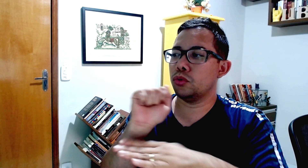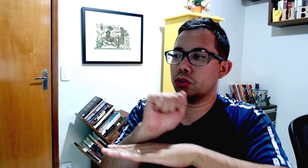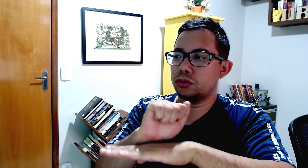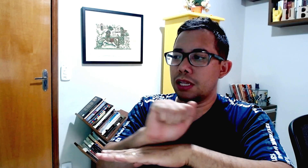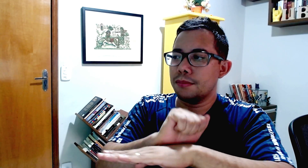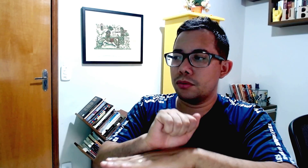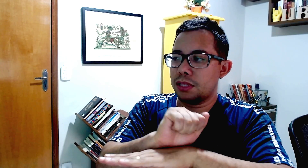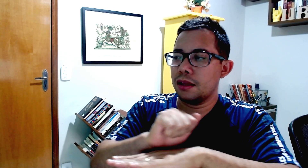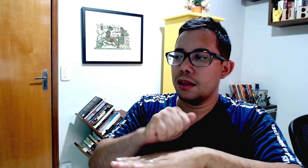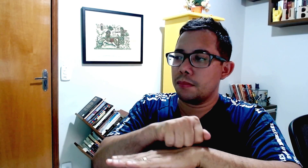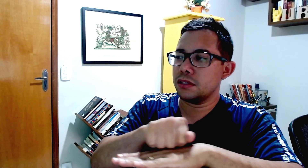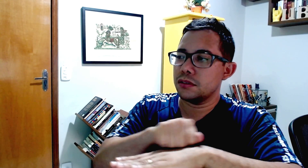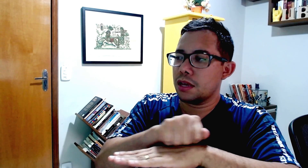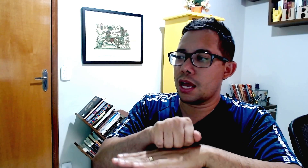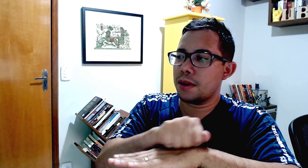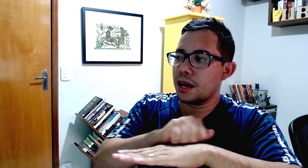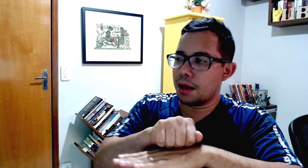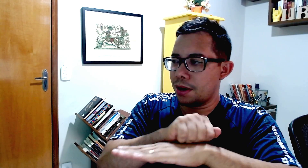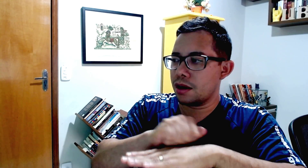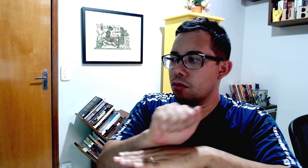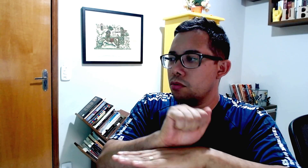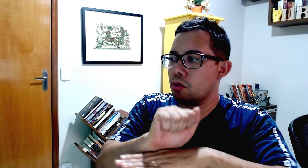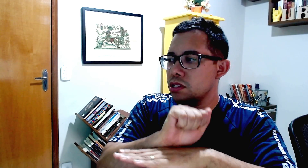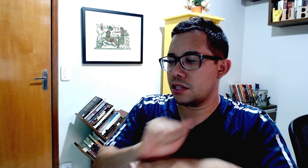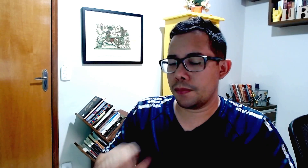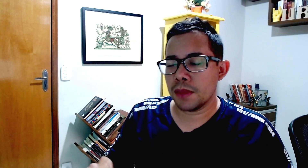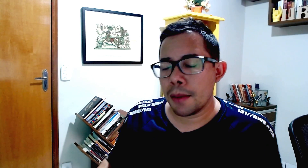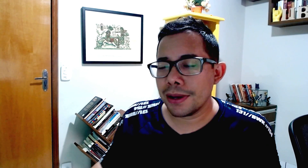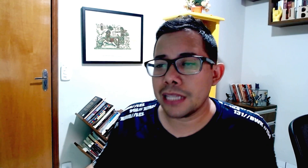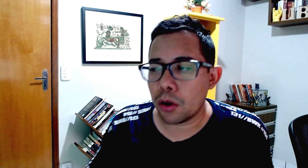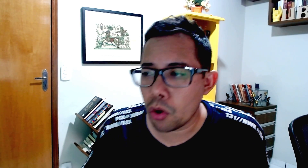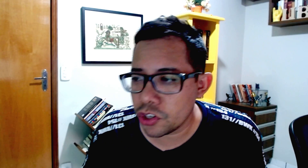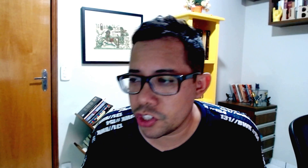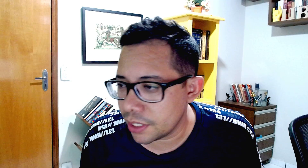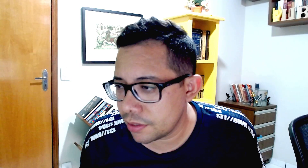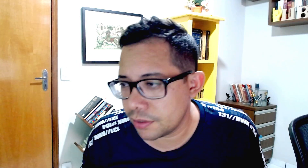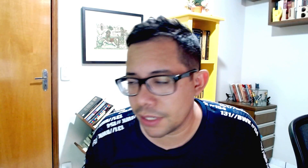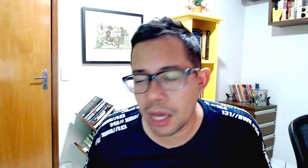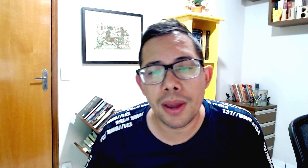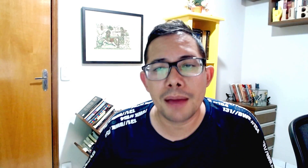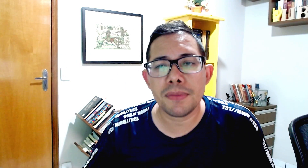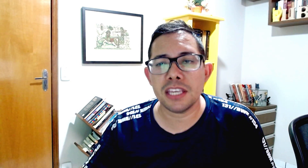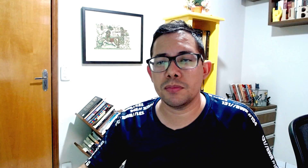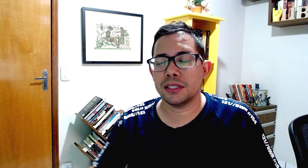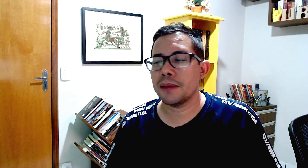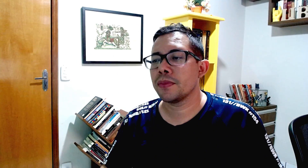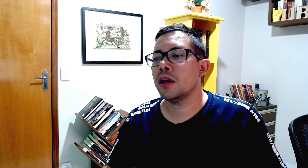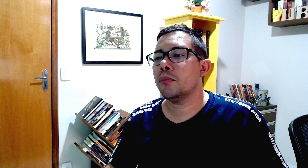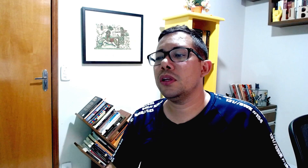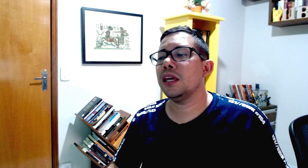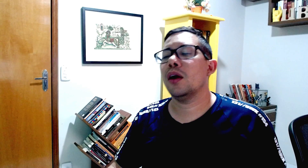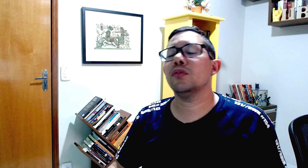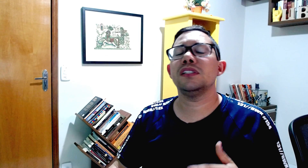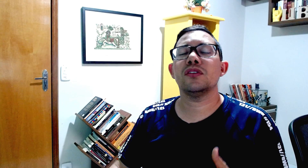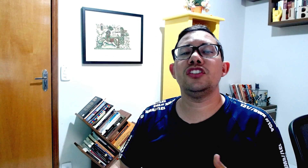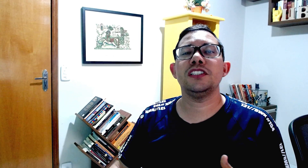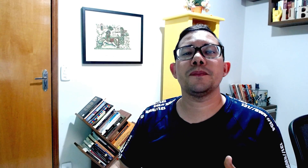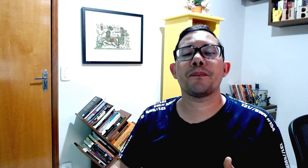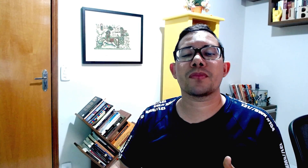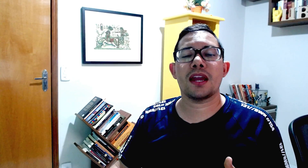dorso da mão, tá? Mas Abraão ou assim. Mas a lógica desse sinal é a mesma, tá? Porque é o sinal de.